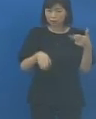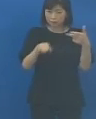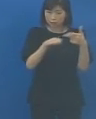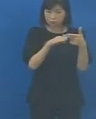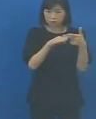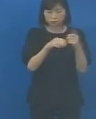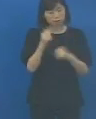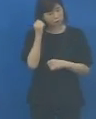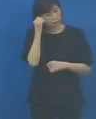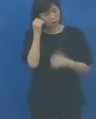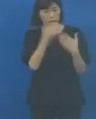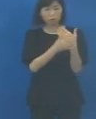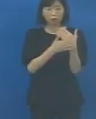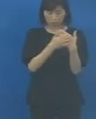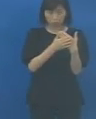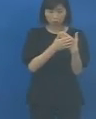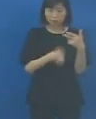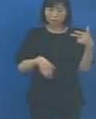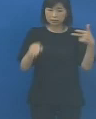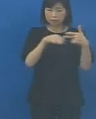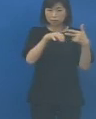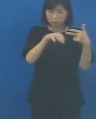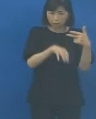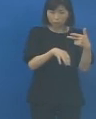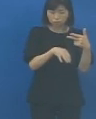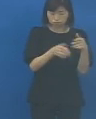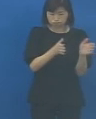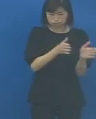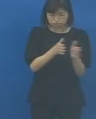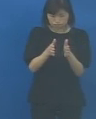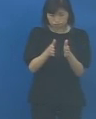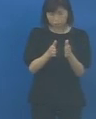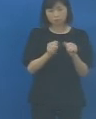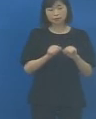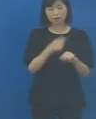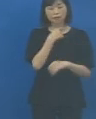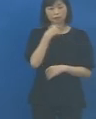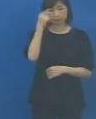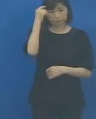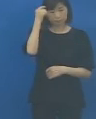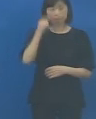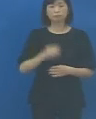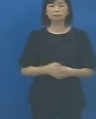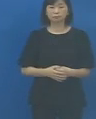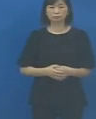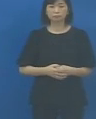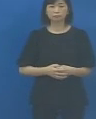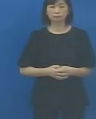そうした体制を取って、やってまいりたいと考えております。